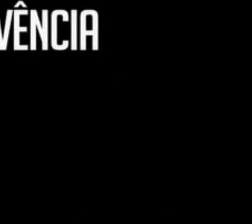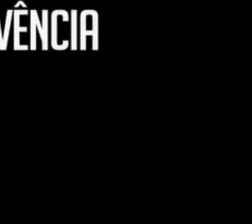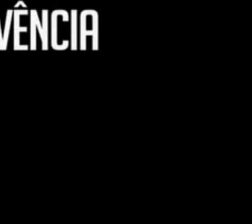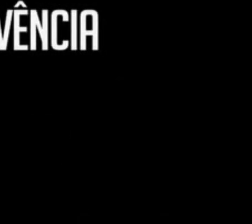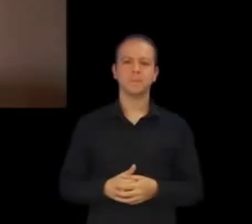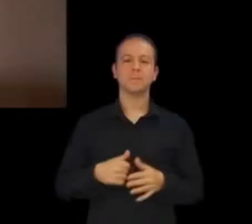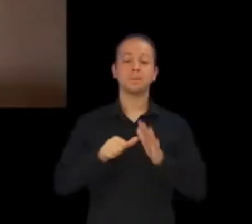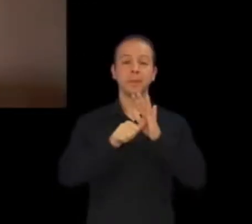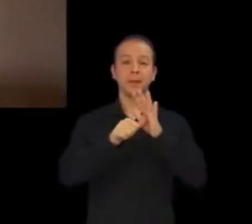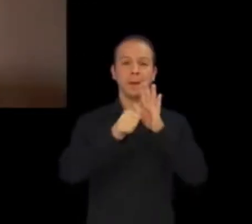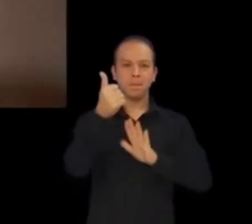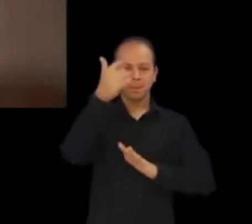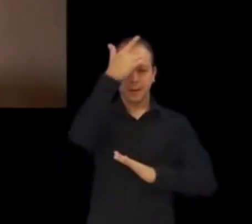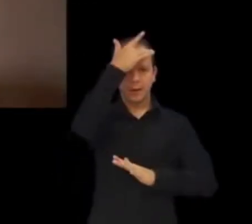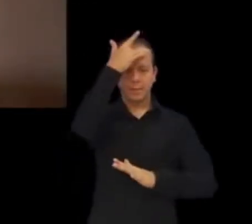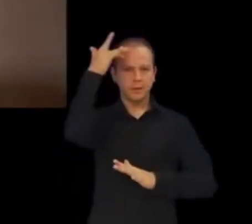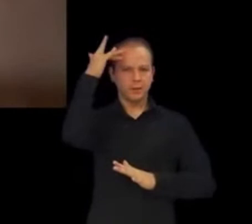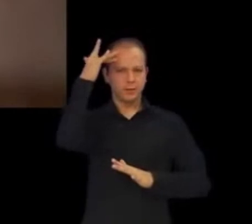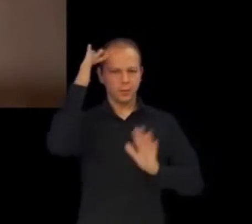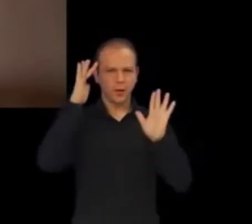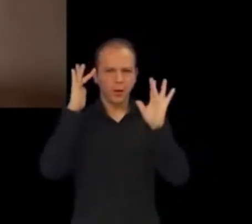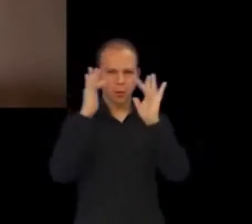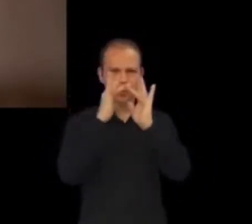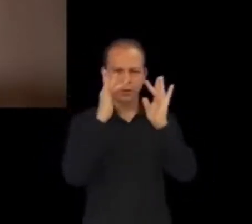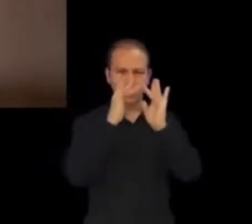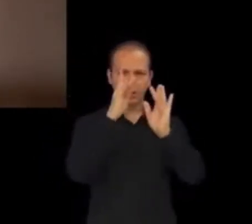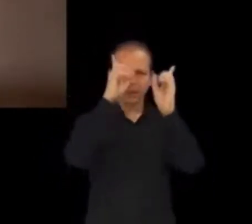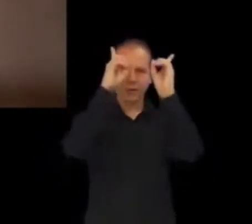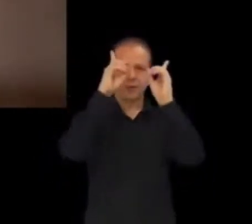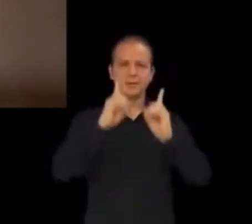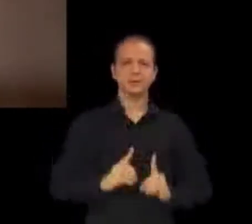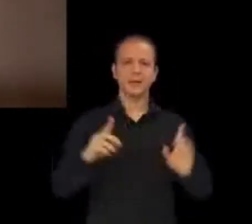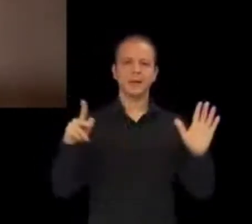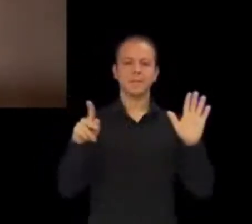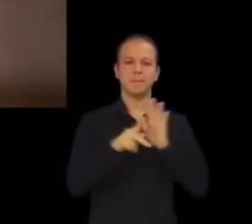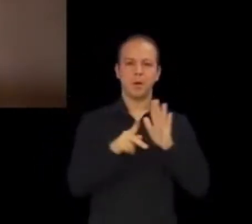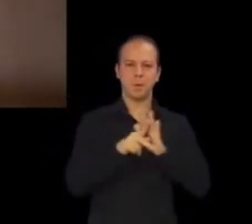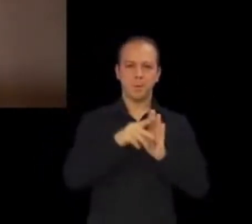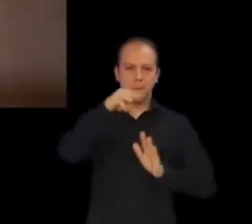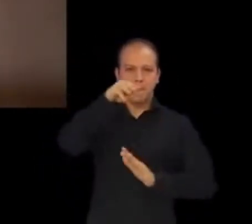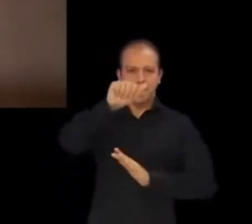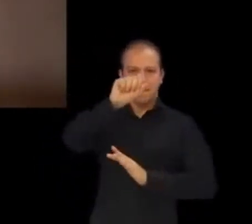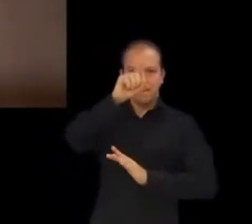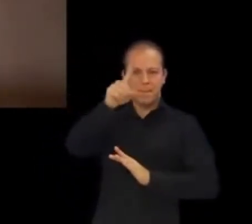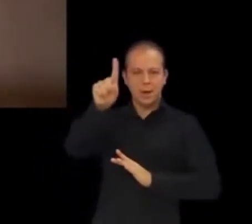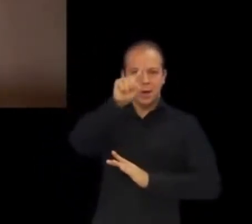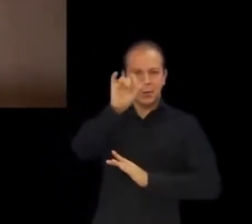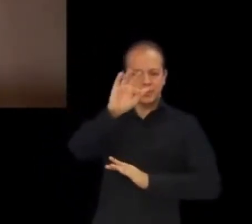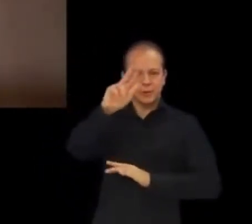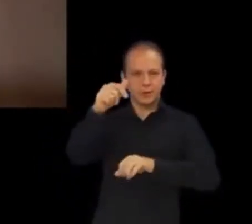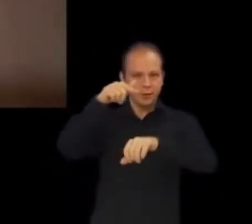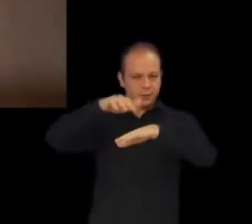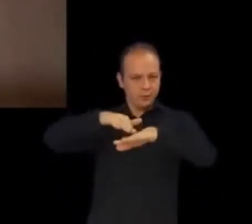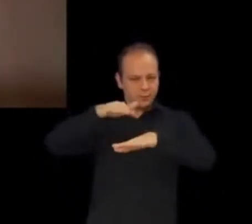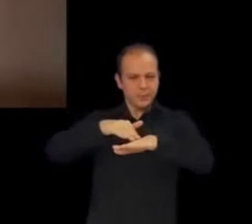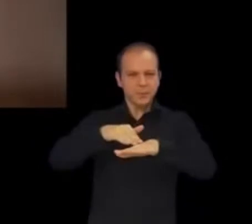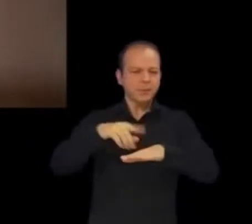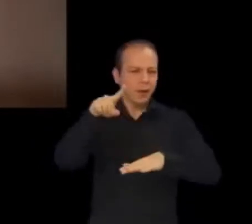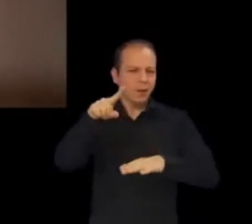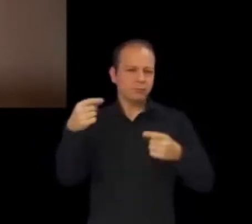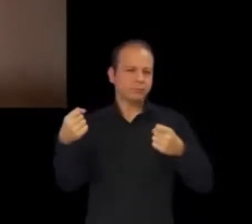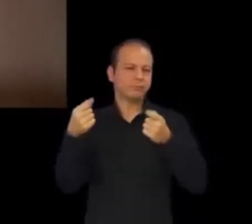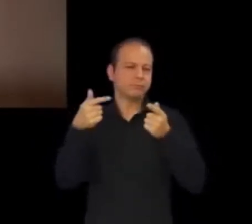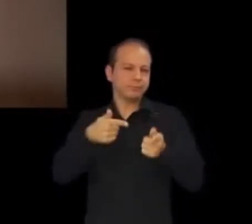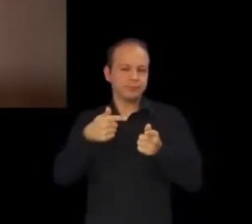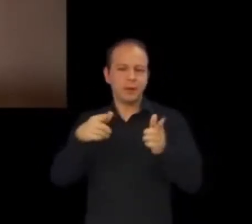Thomas Harper. Acho que a primeira pessoa que eu tive contato com deficiência foi Mãozinha. Ele sorri, tem pele clara e cabelos